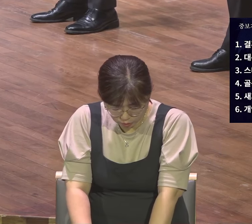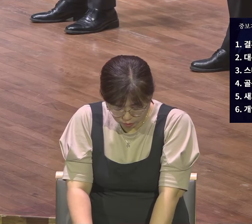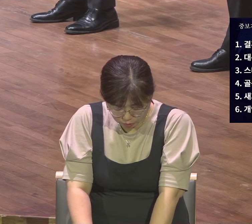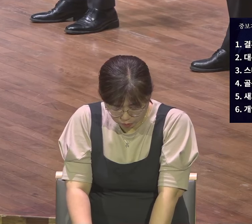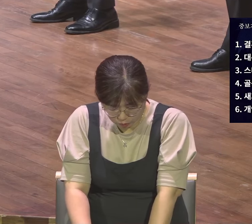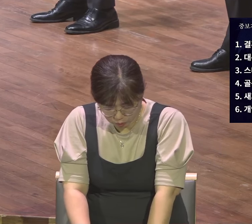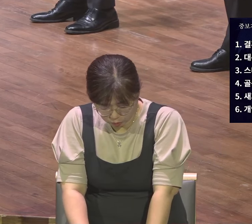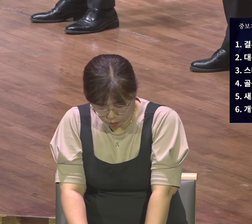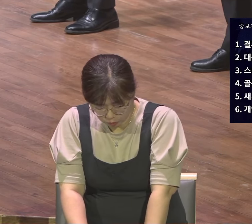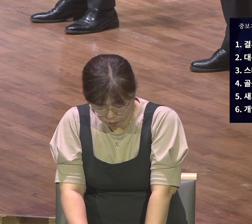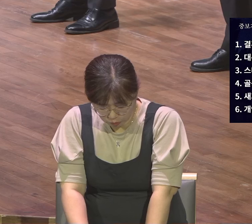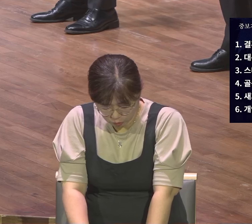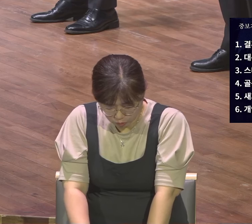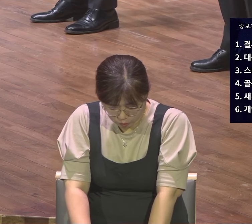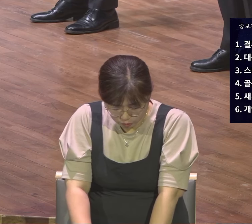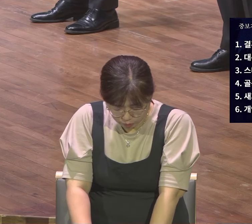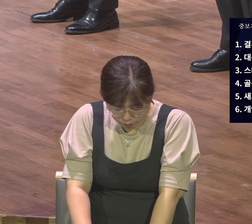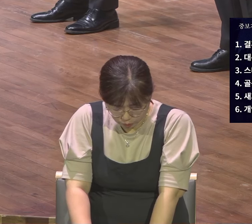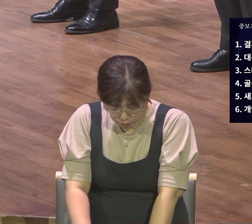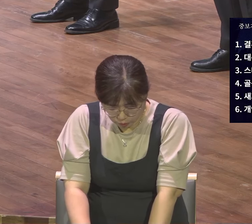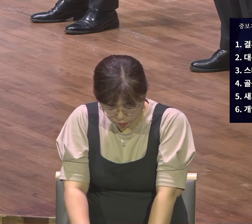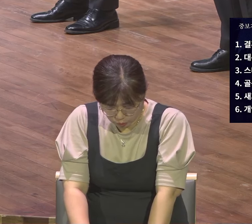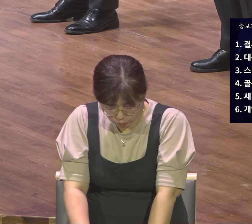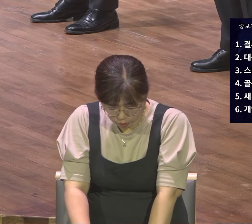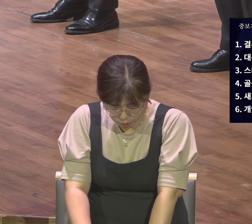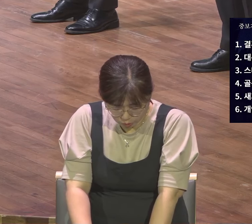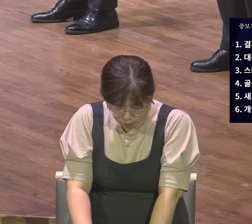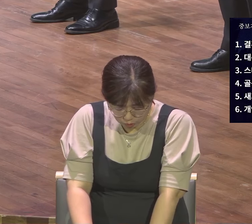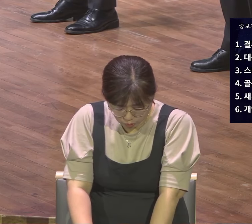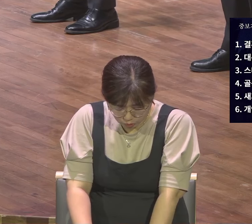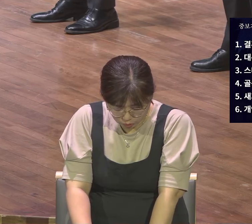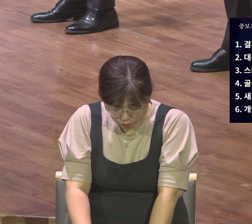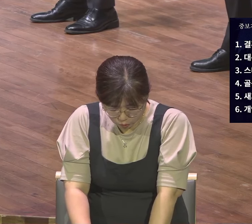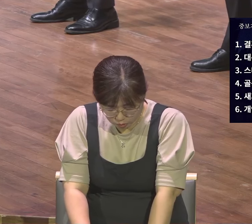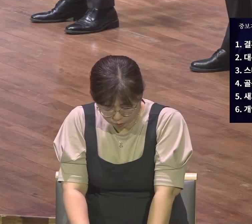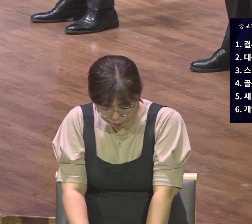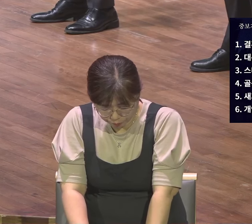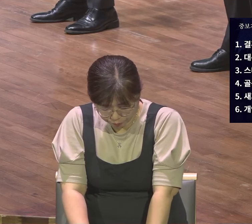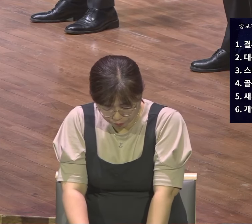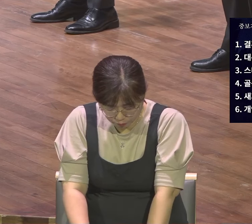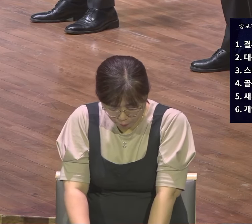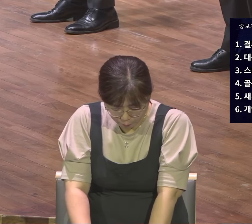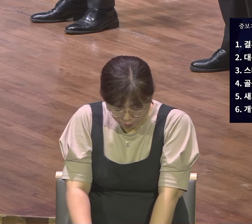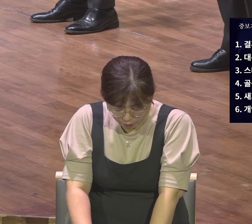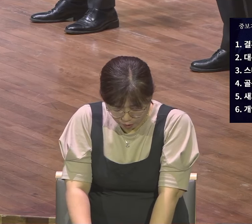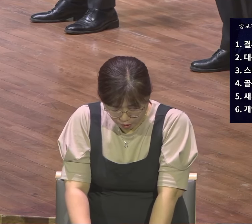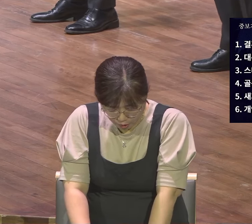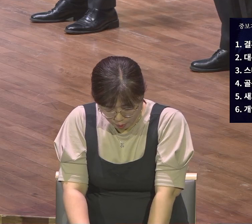통해서 각 모든 선교사님들 속에 하나님이 원하시는 귀한 광대 운동이